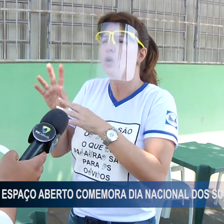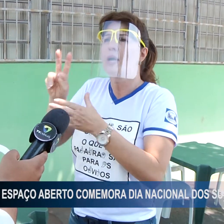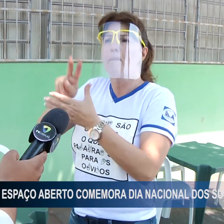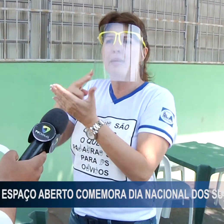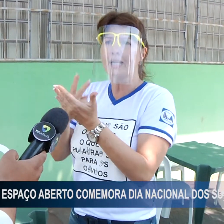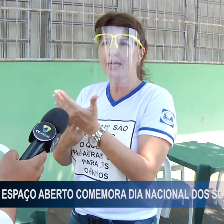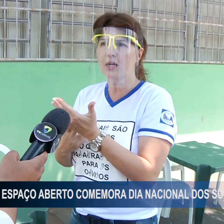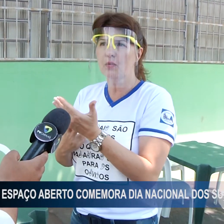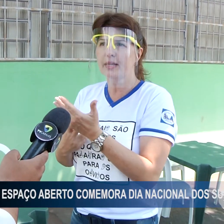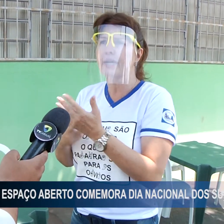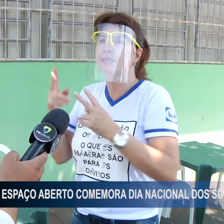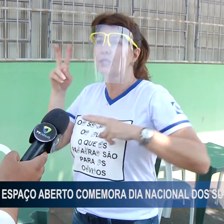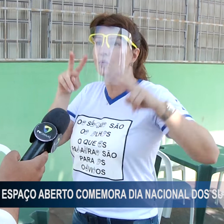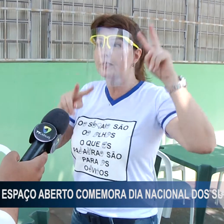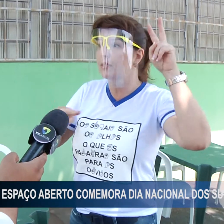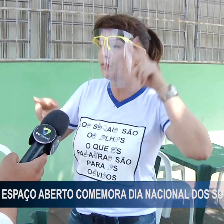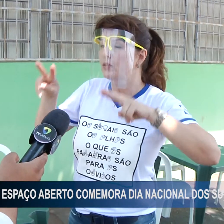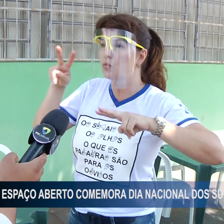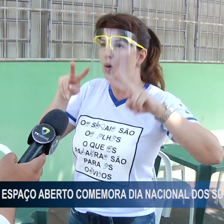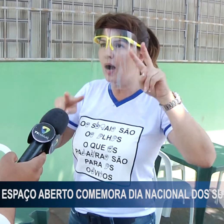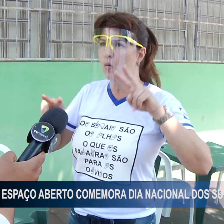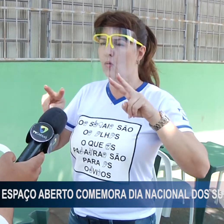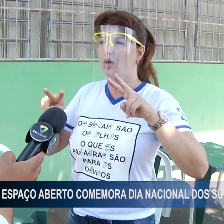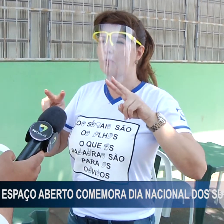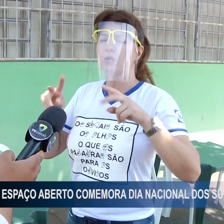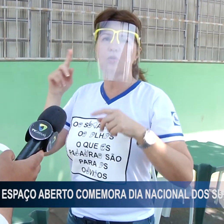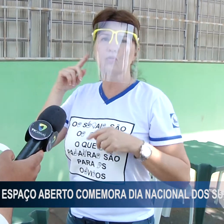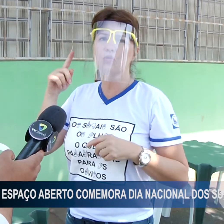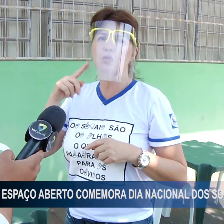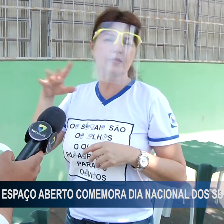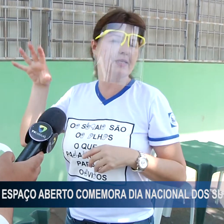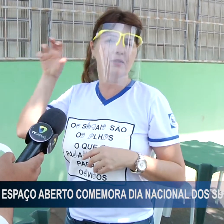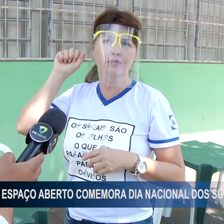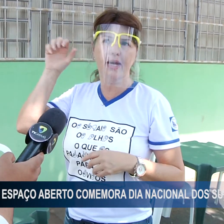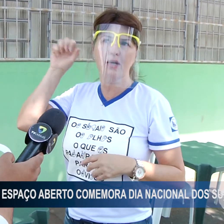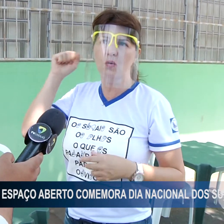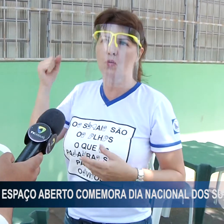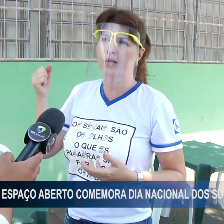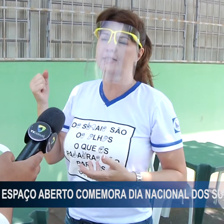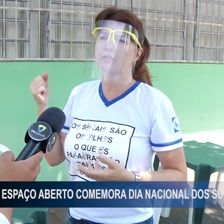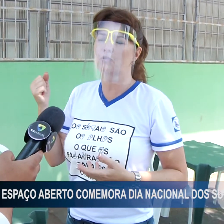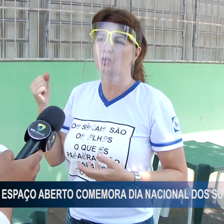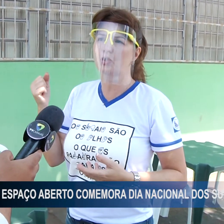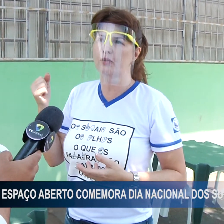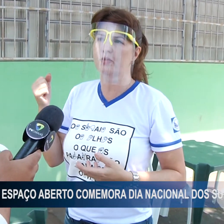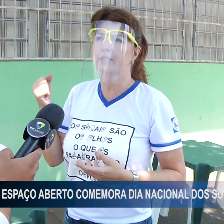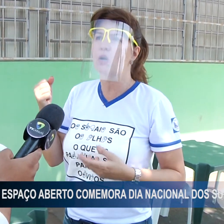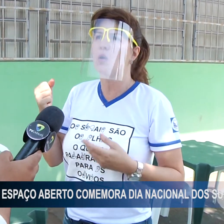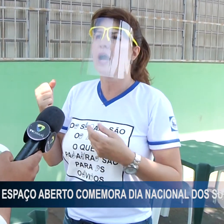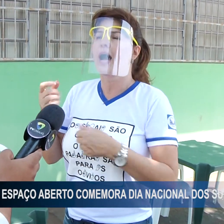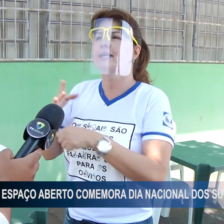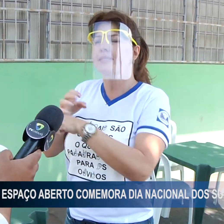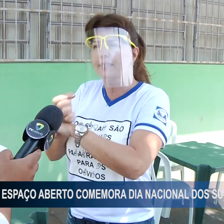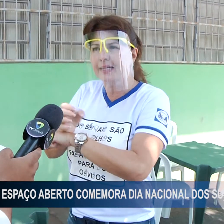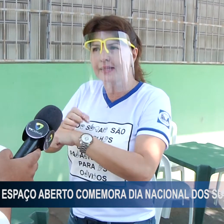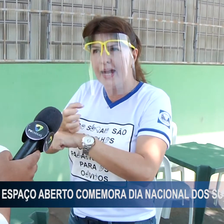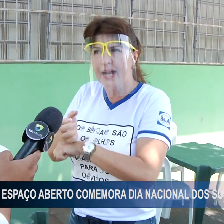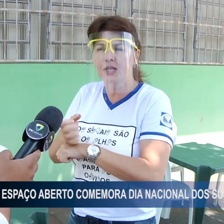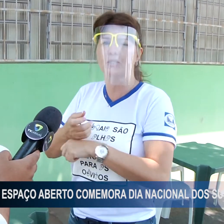bilingue, né? Que seja um ensino visual, porque os surdos, eles não têm o resíduo auditivo. Então, as estratégias